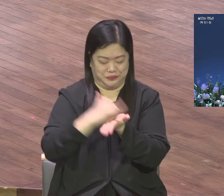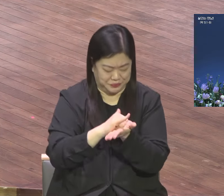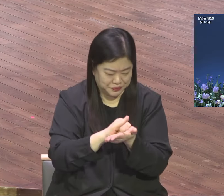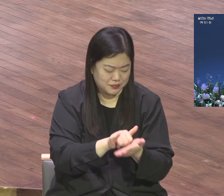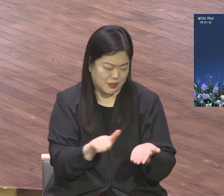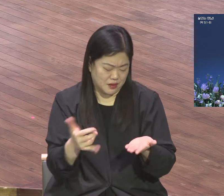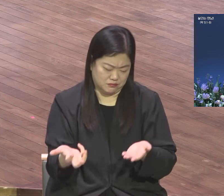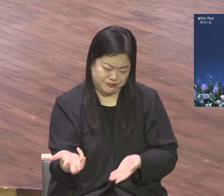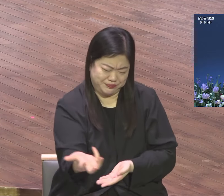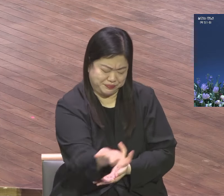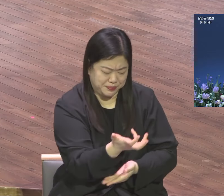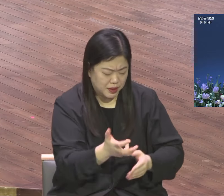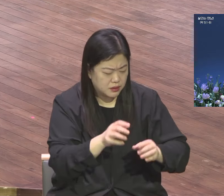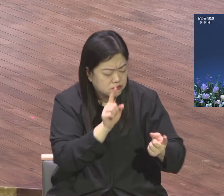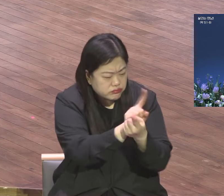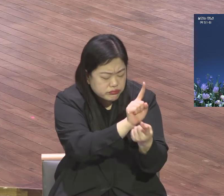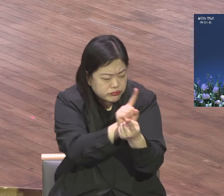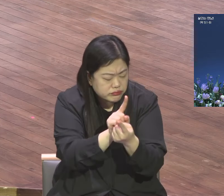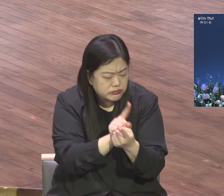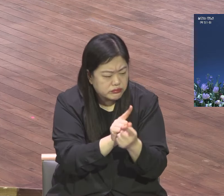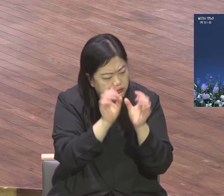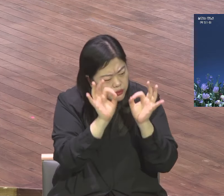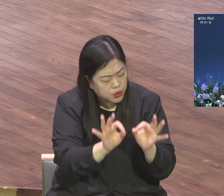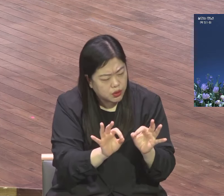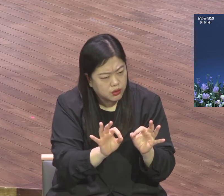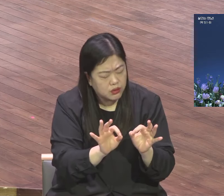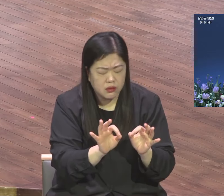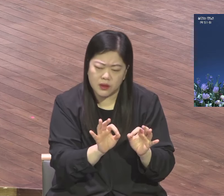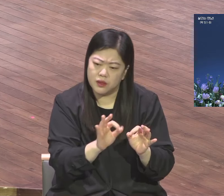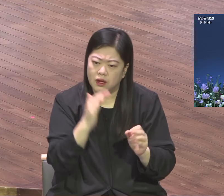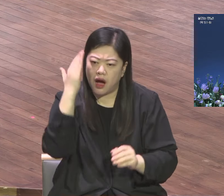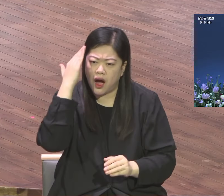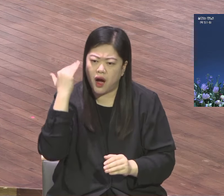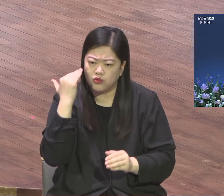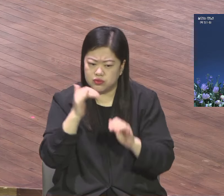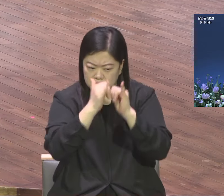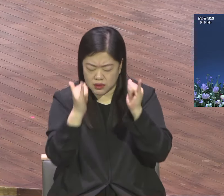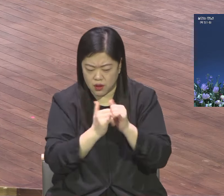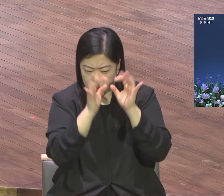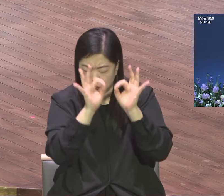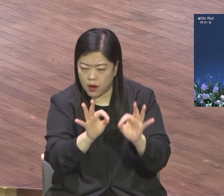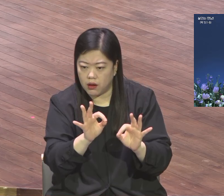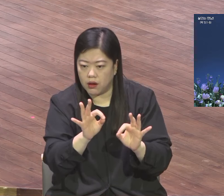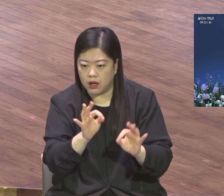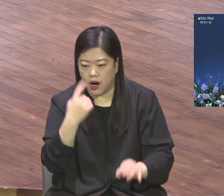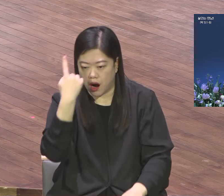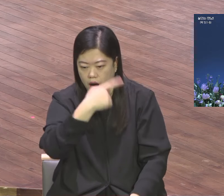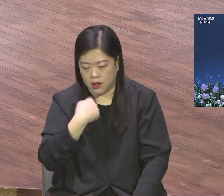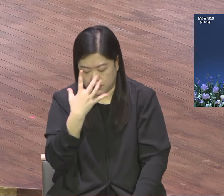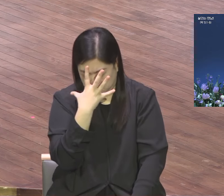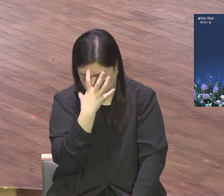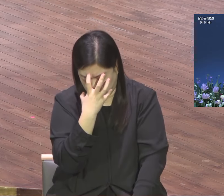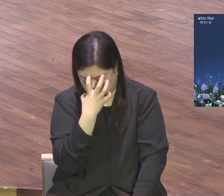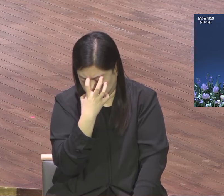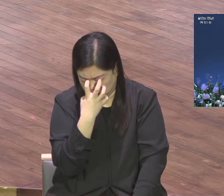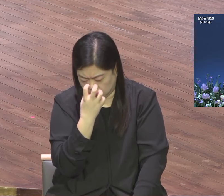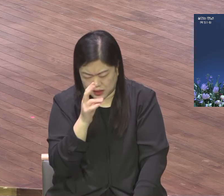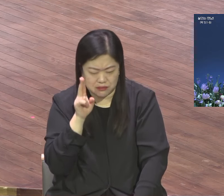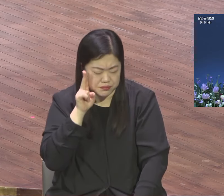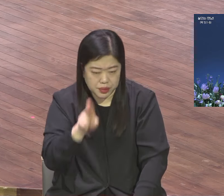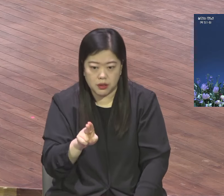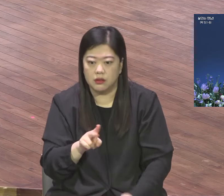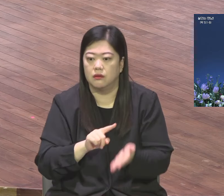나누면서 한국 사회의 이 우울증 여기에 대해서 들여다보는 내용이었어요.